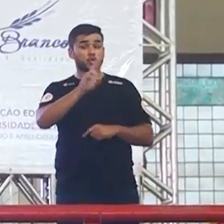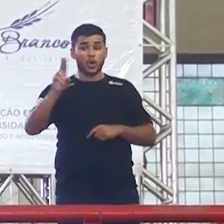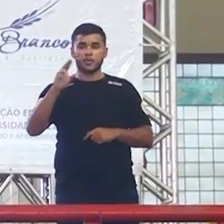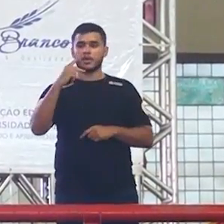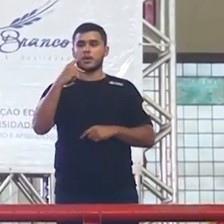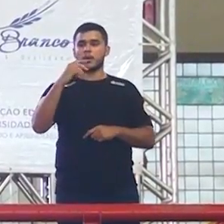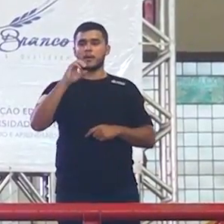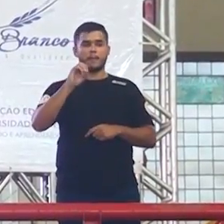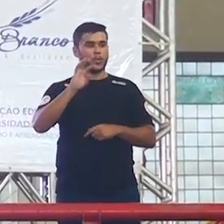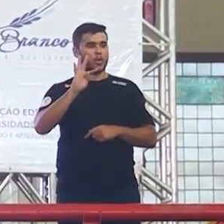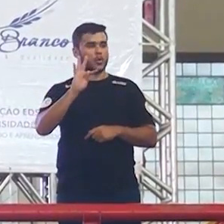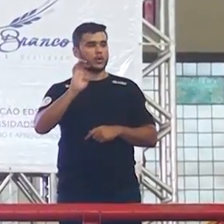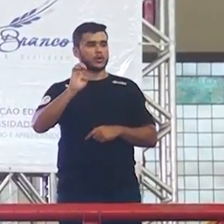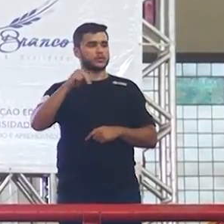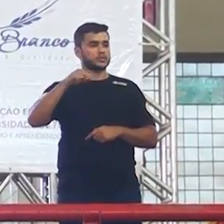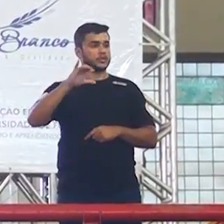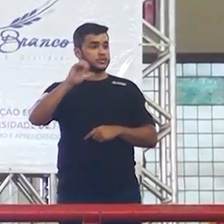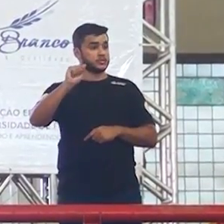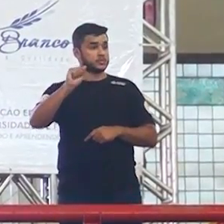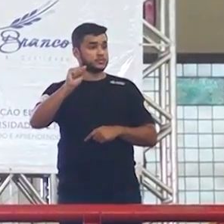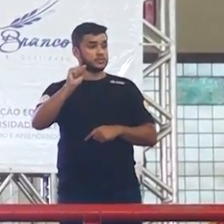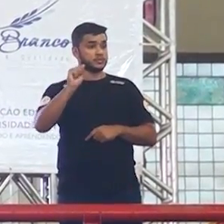Potência.